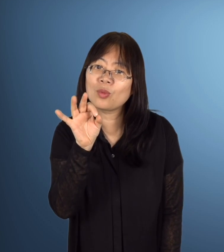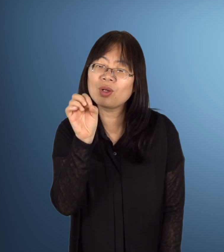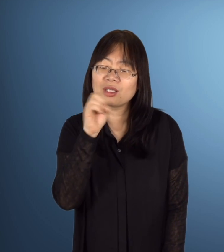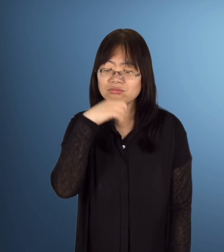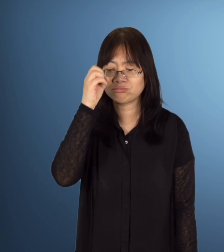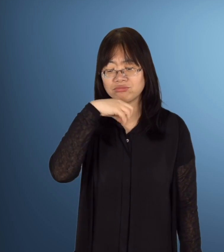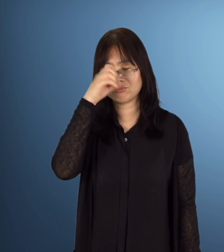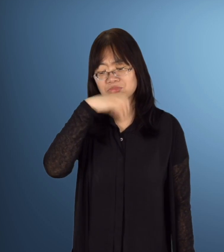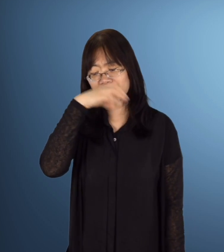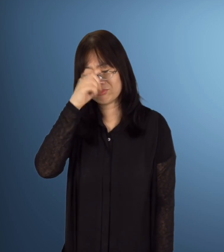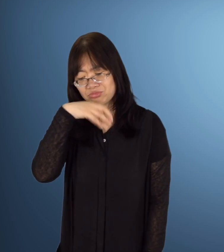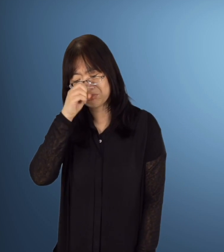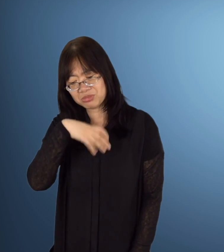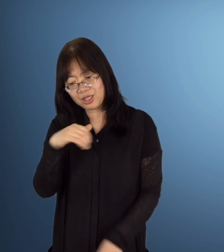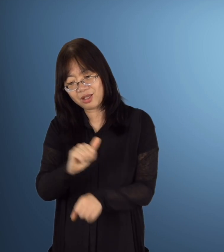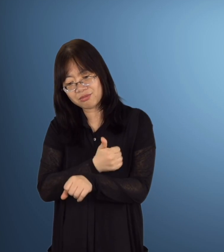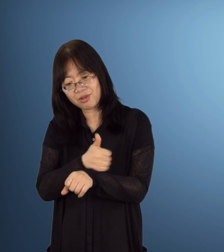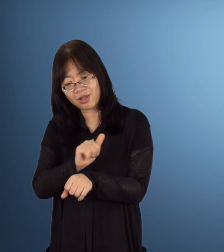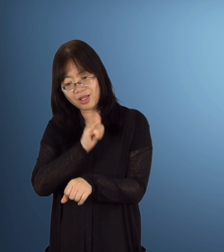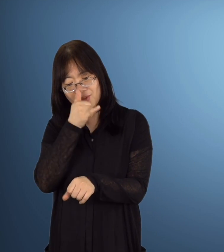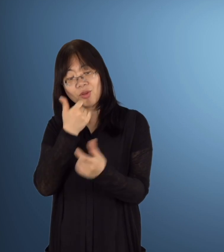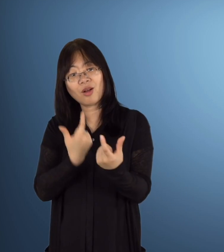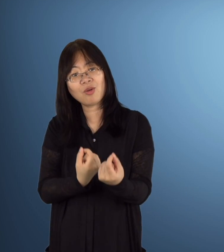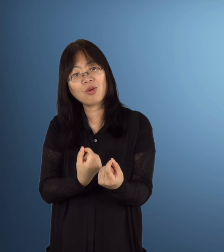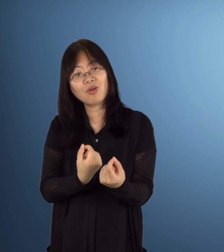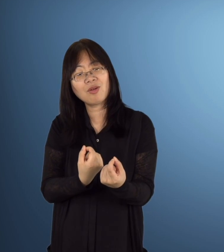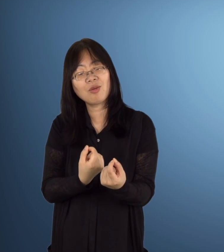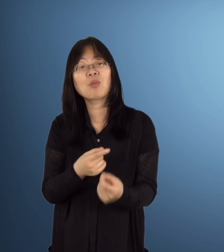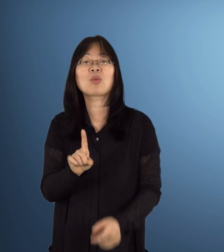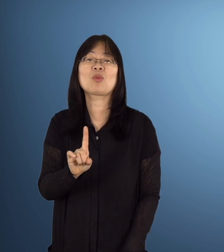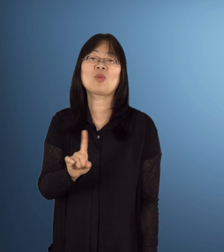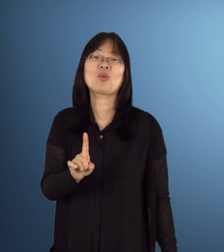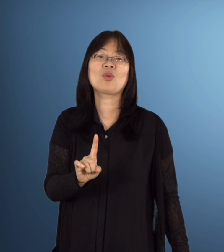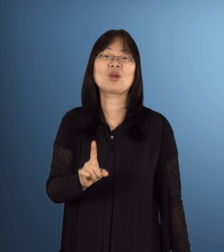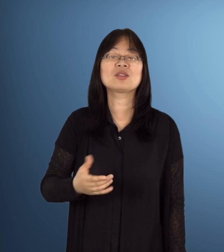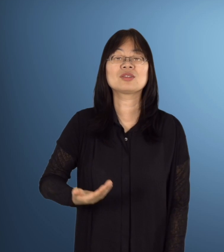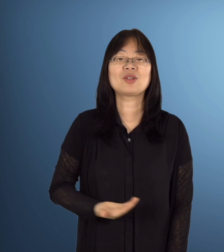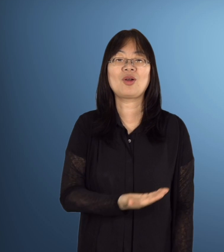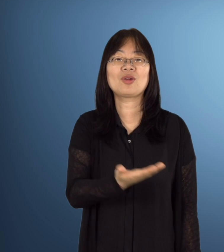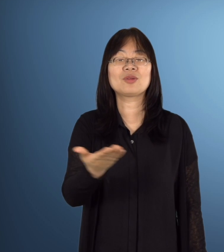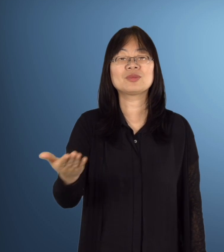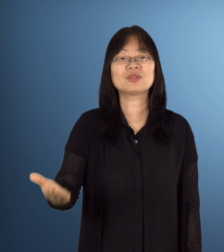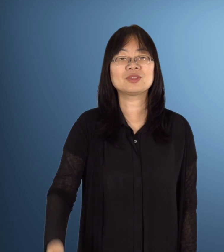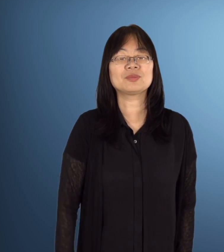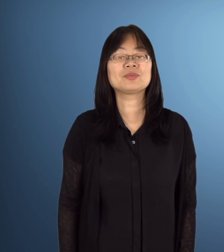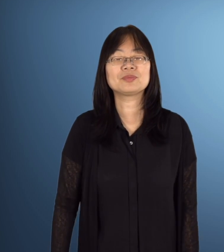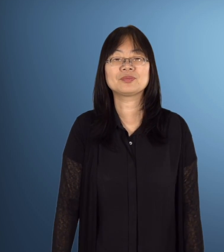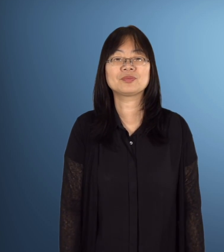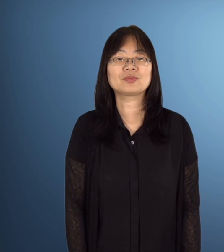그냥 그렁저렁 다니는 것 같고 뭘까 과연? 자, 여러분